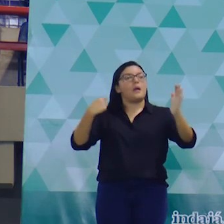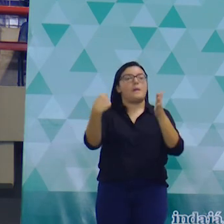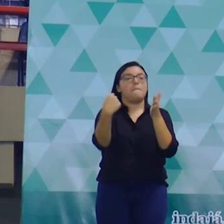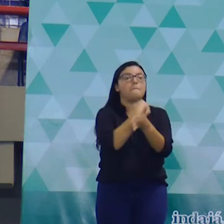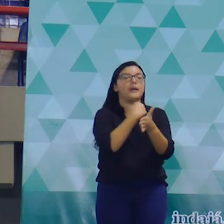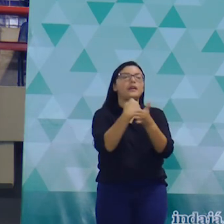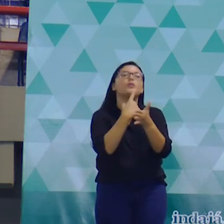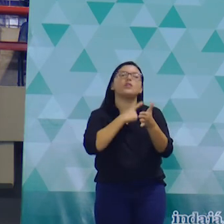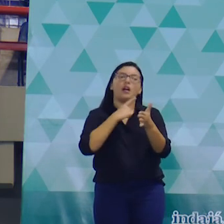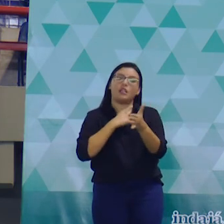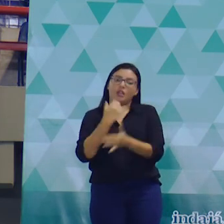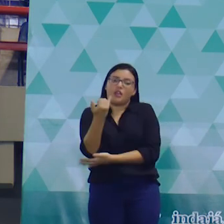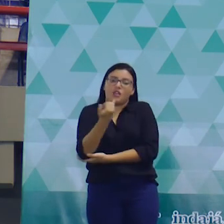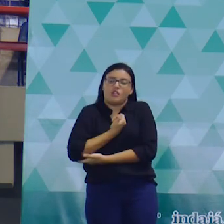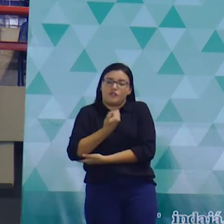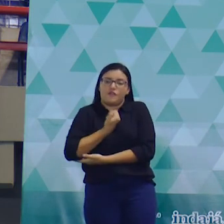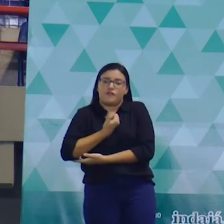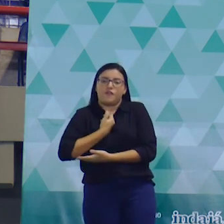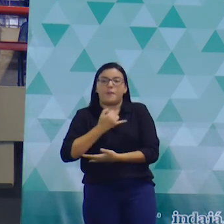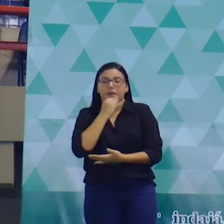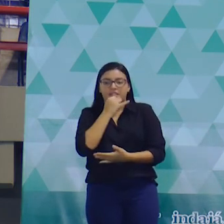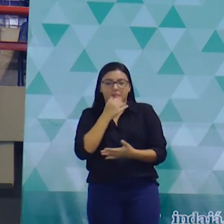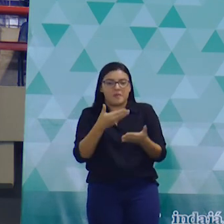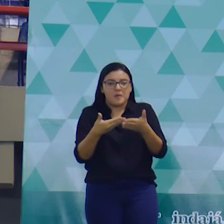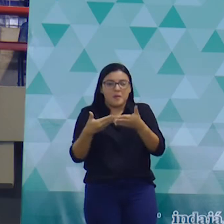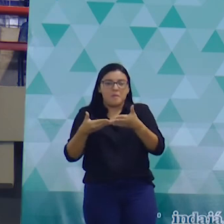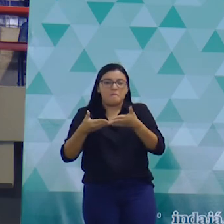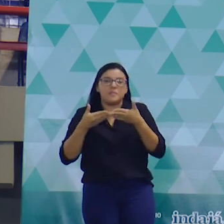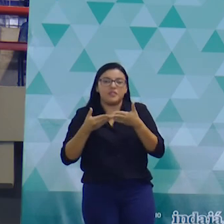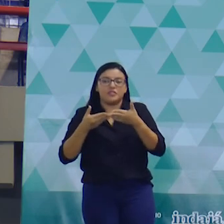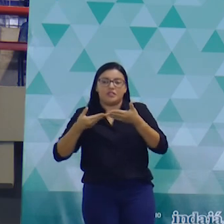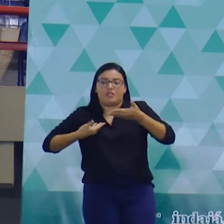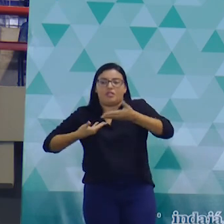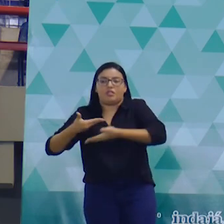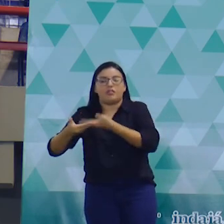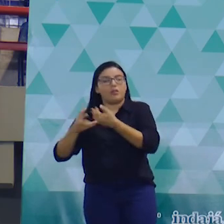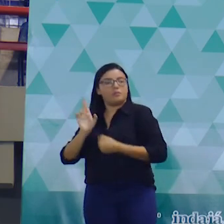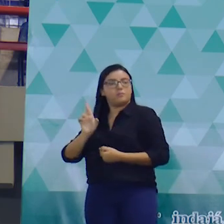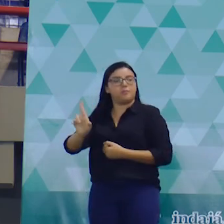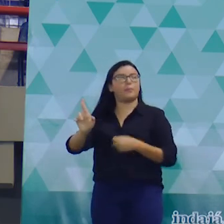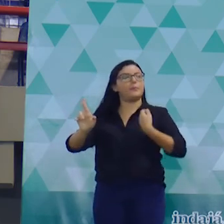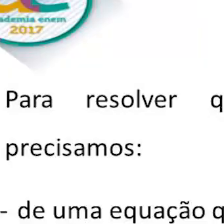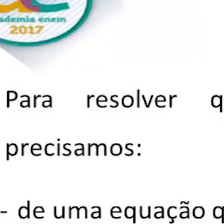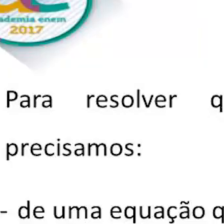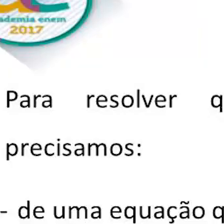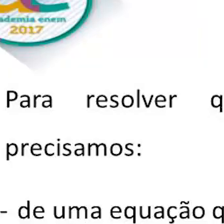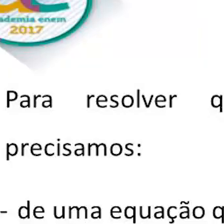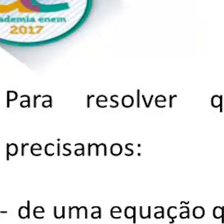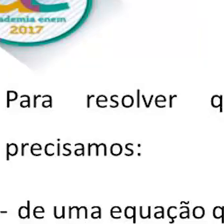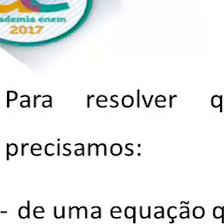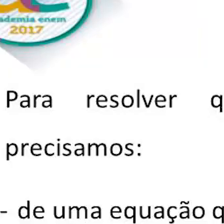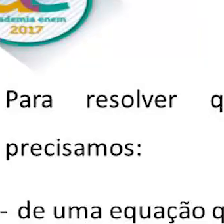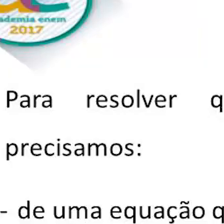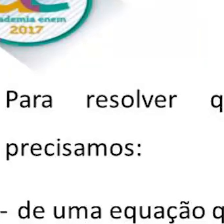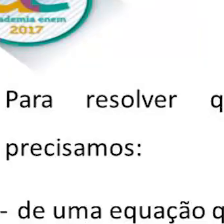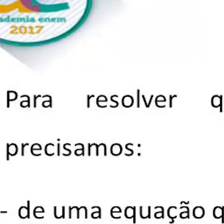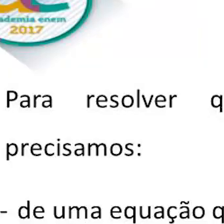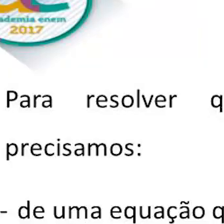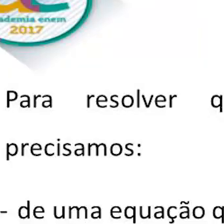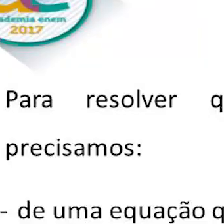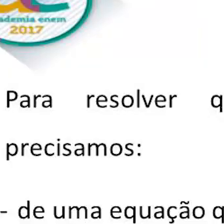uma informação e vai pedir outra em troca. E companheiros, uma coisa importante,